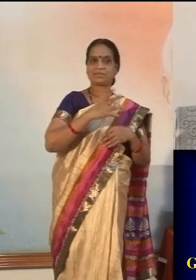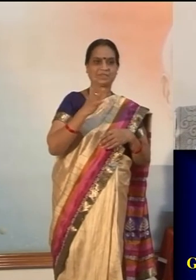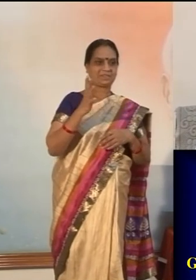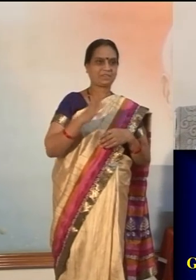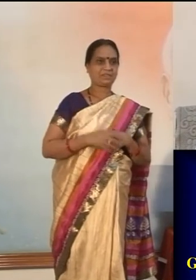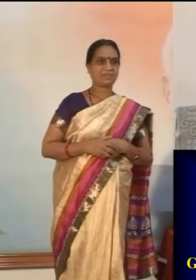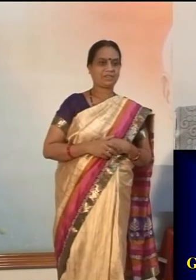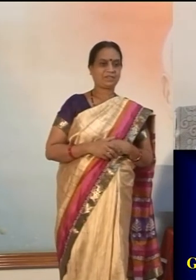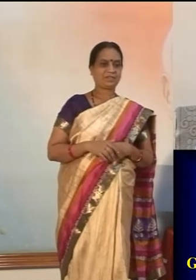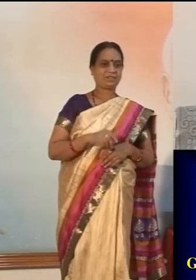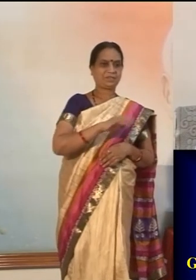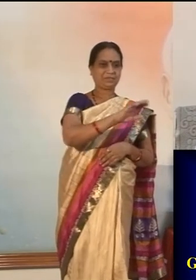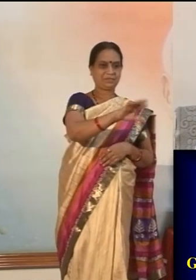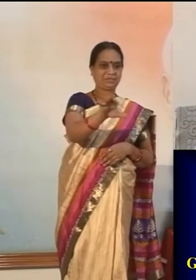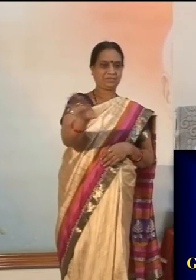तो बच्चों,